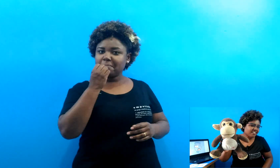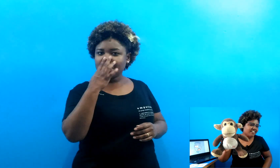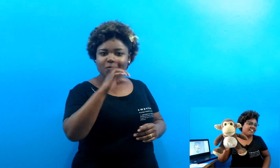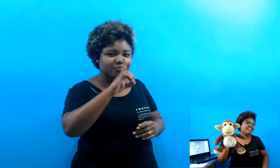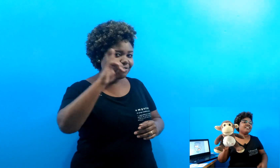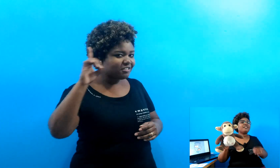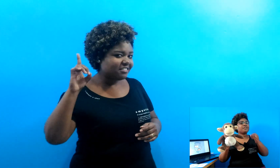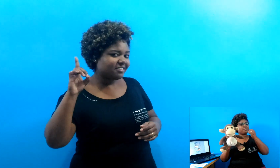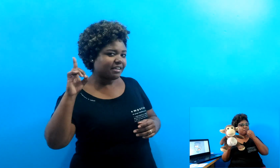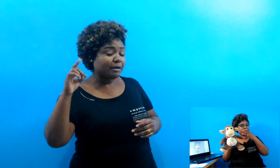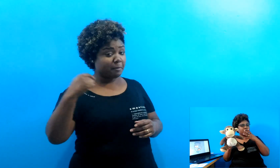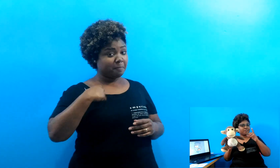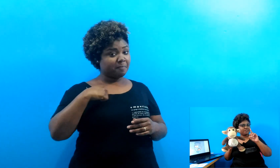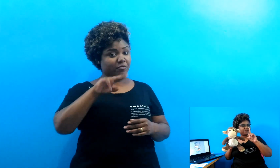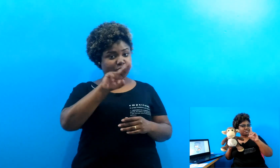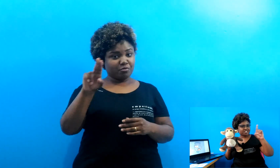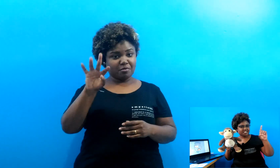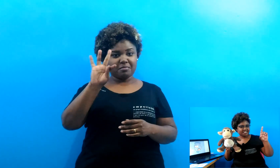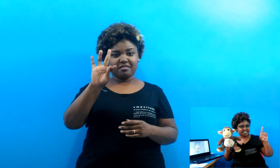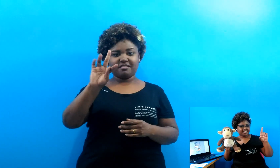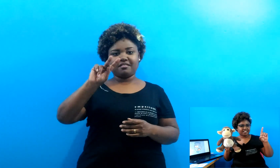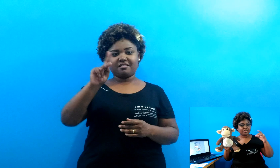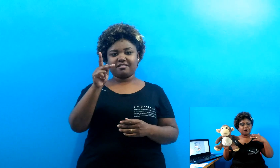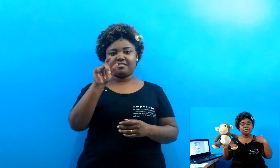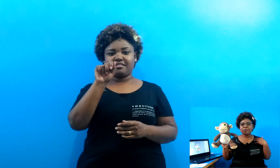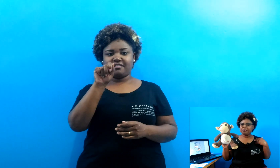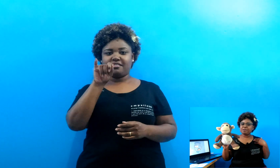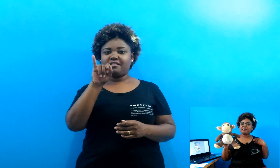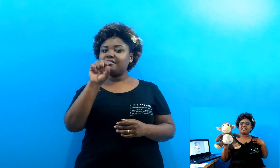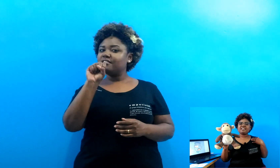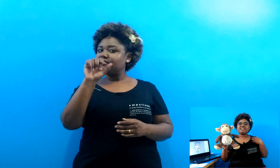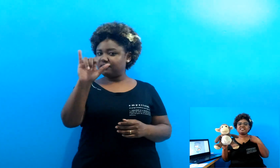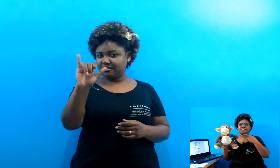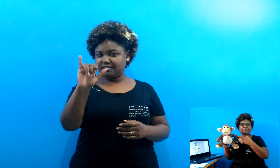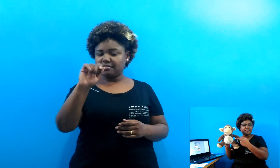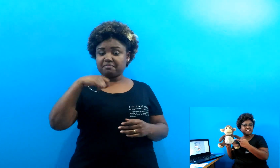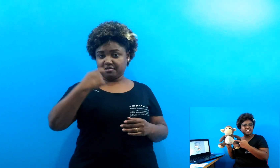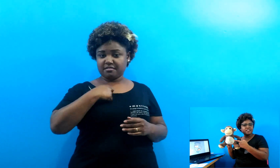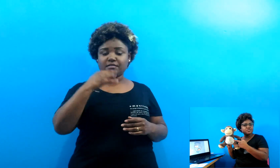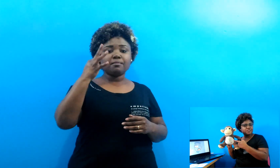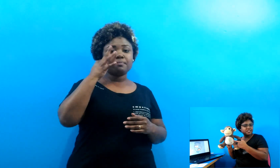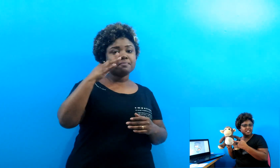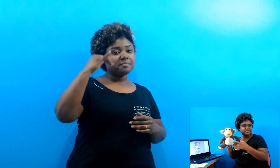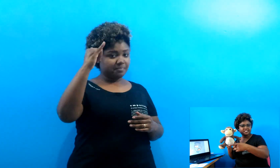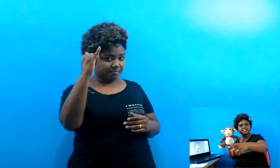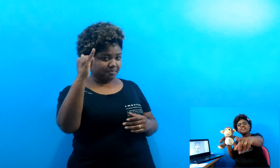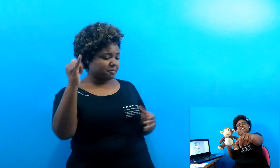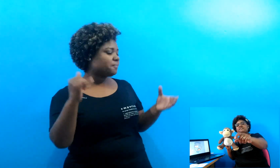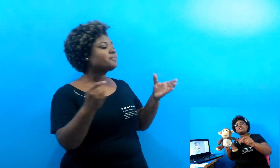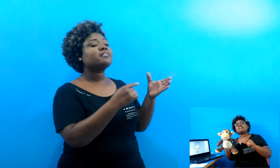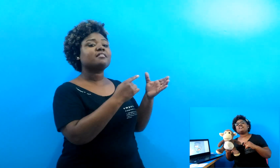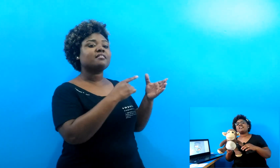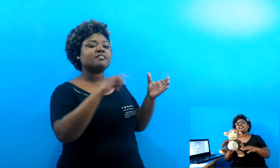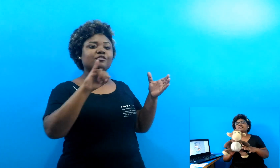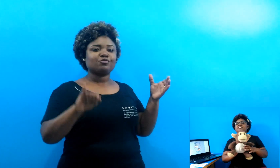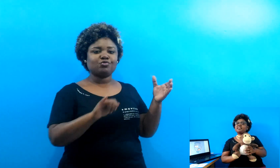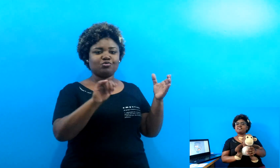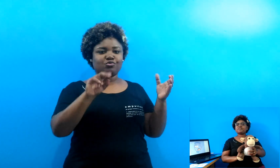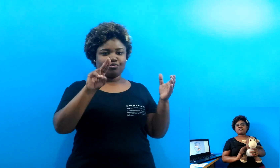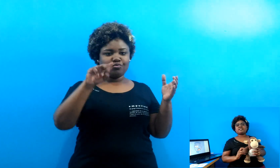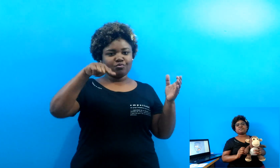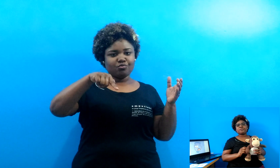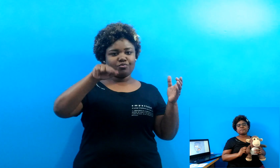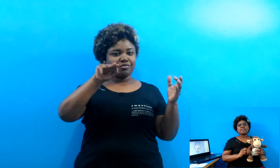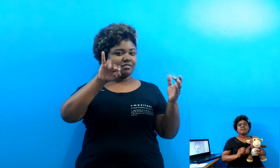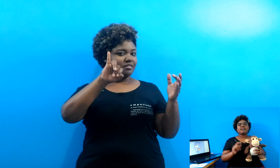Bom dia! Bom dia! O meu nome é Thaís, esse aqui é o Juquita e você está no canal